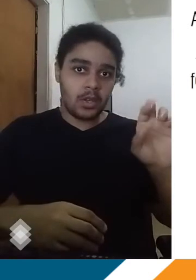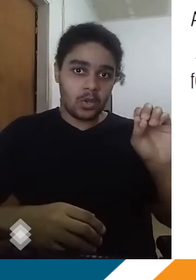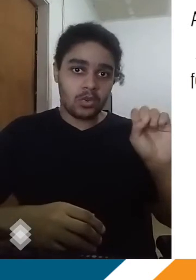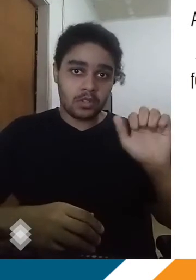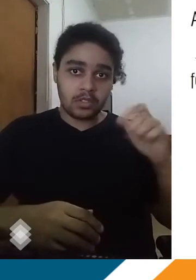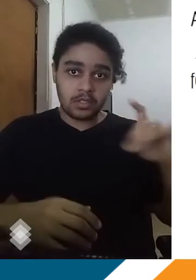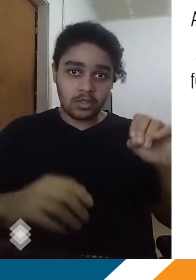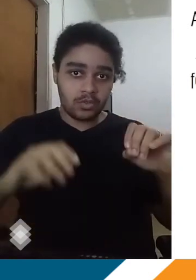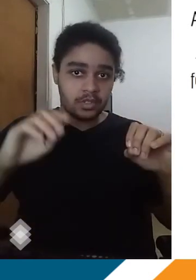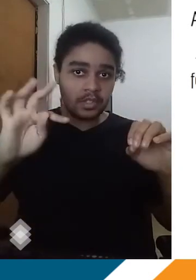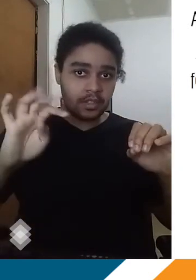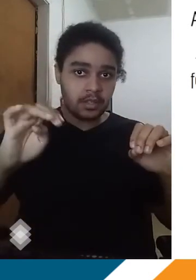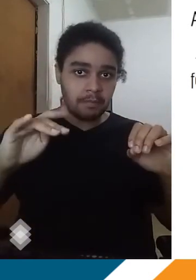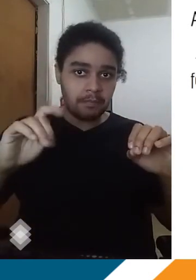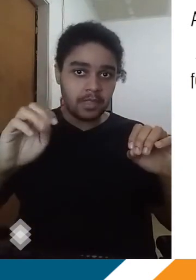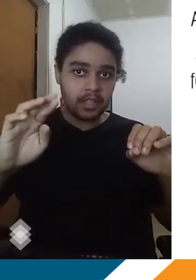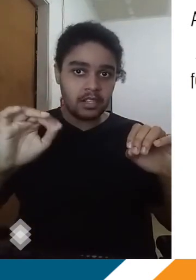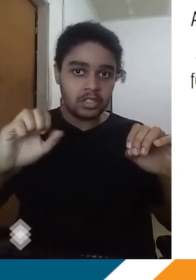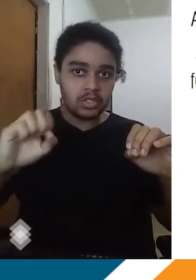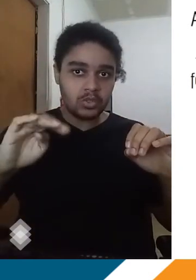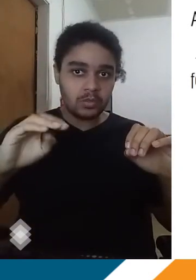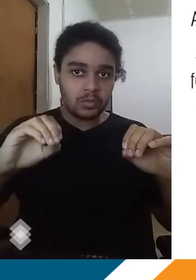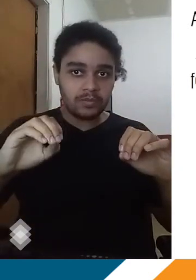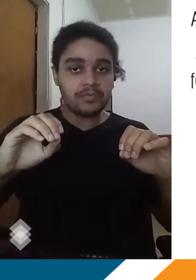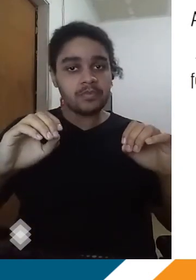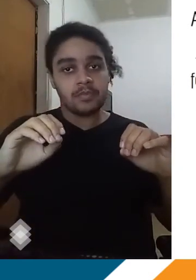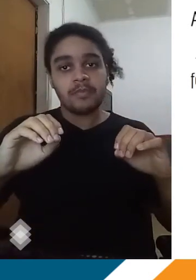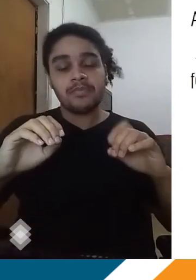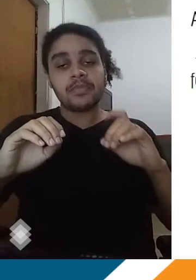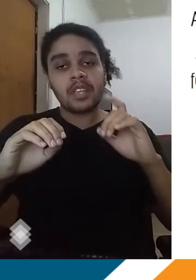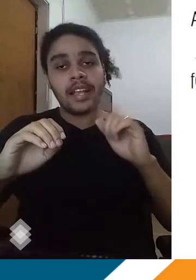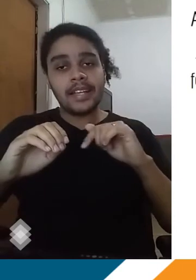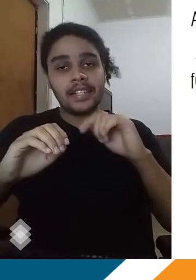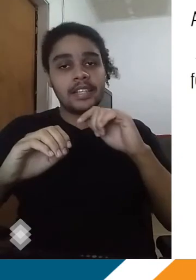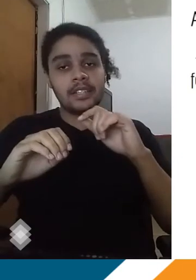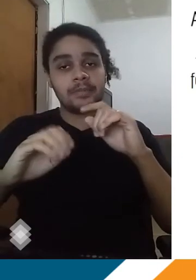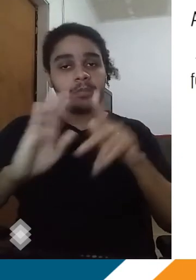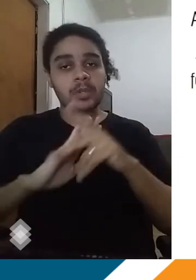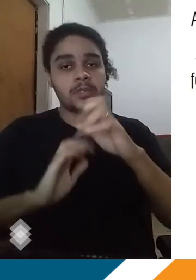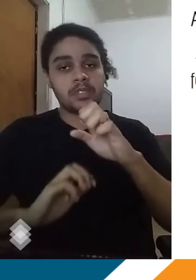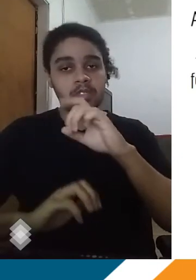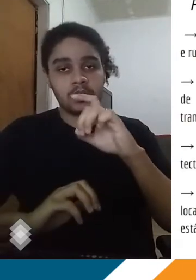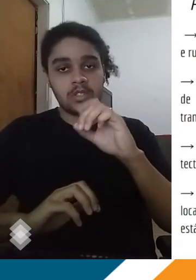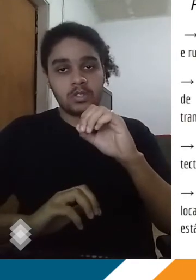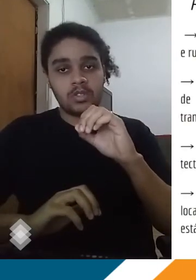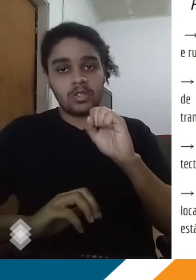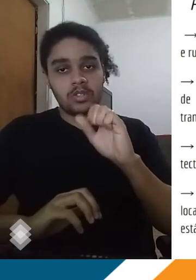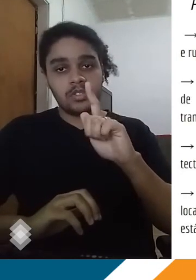2 processos marcados, né, dos agentes endógenos. Dos agentes exógenos, perdão.